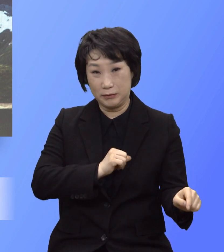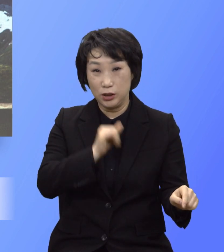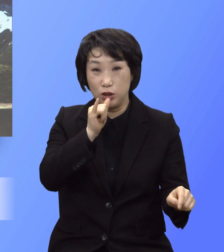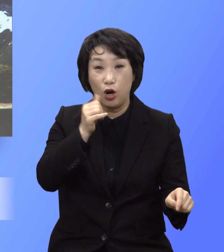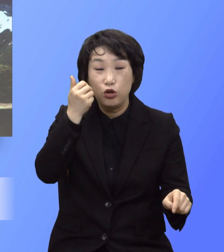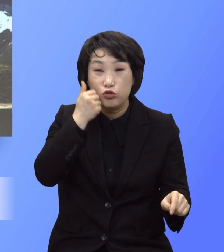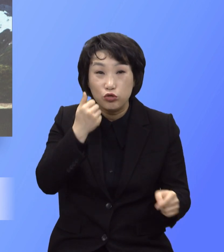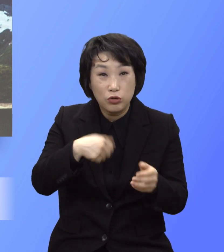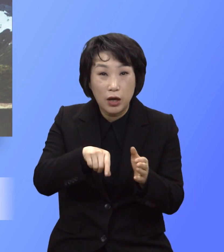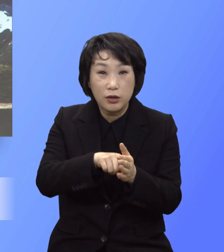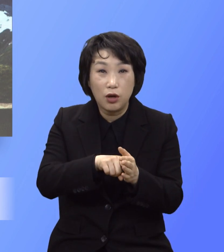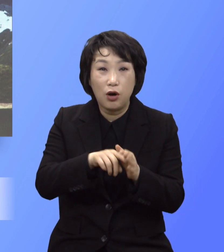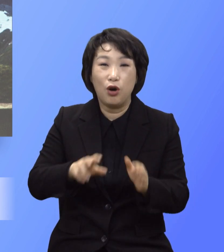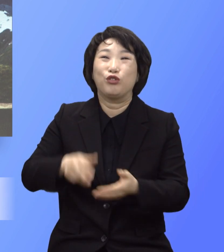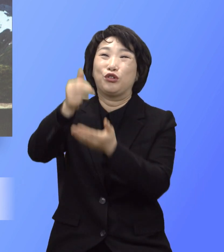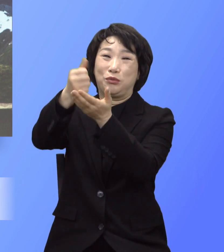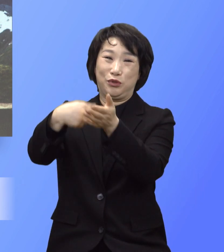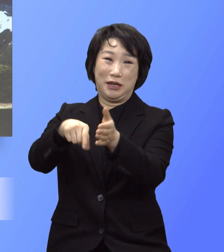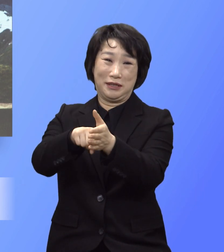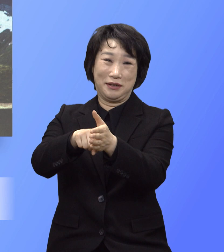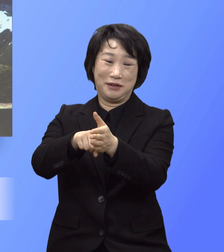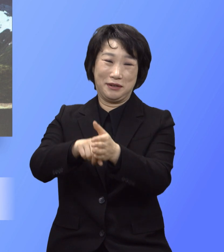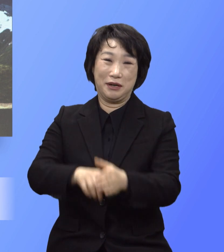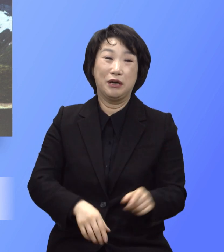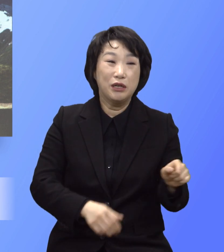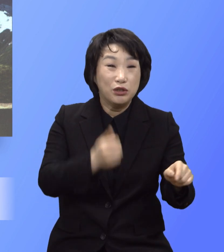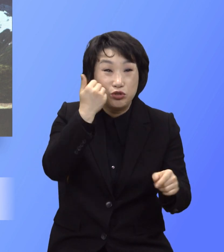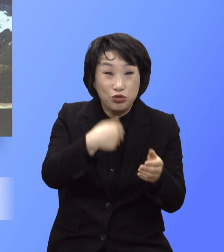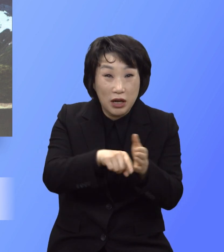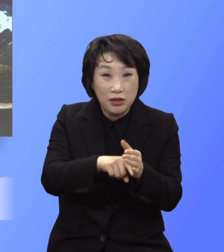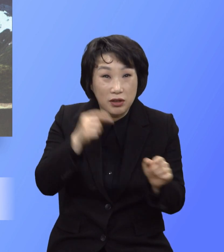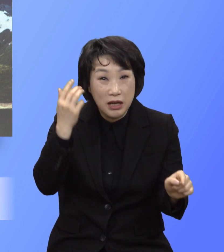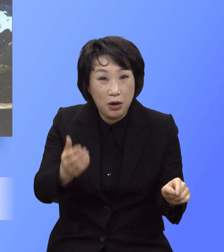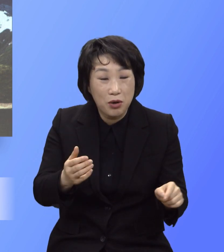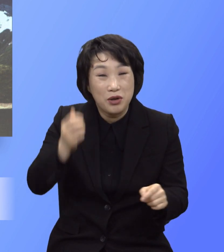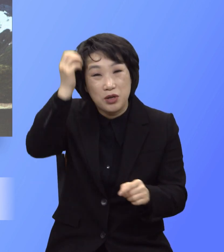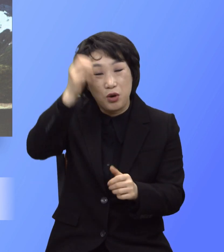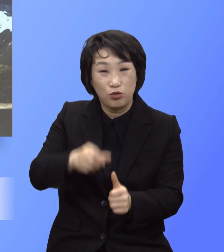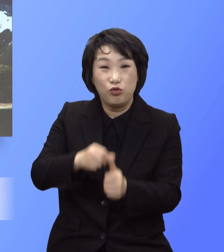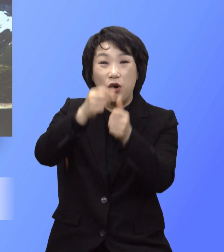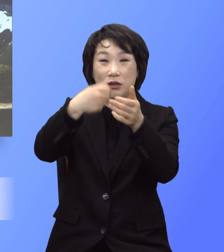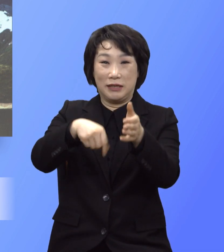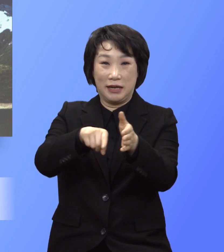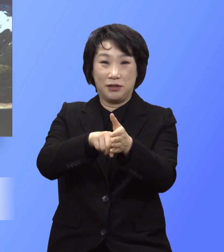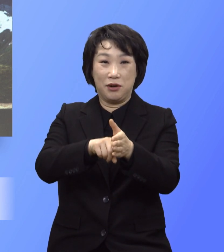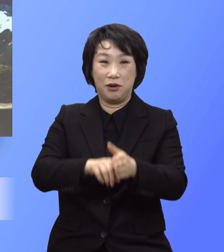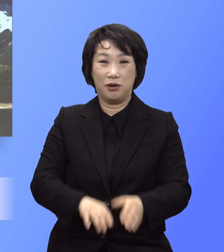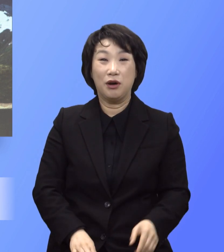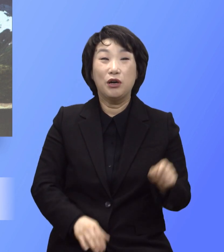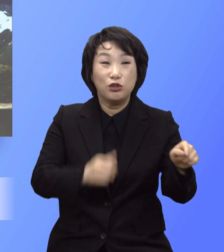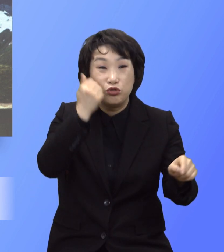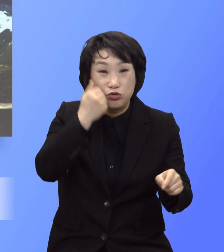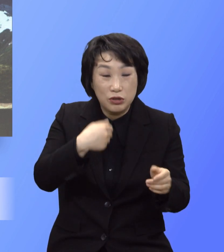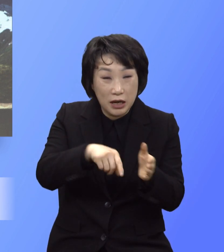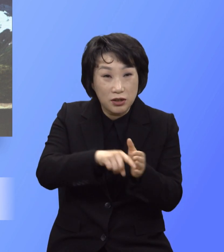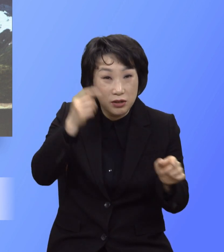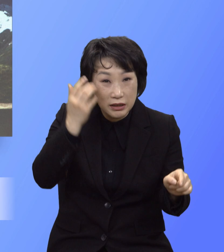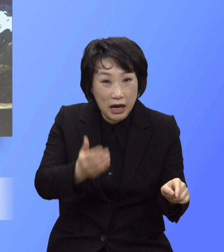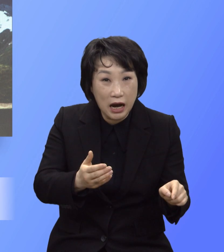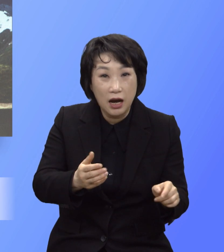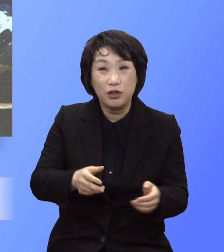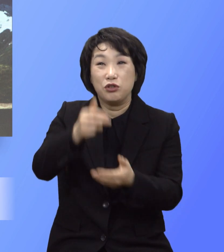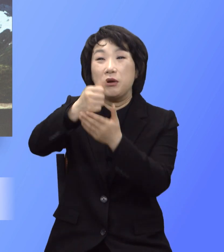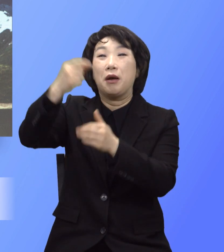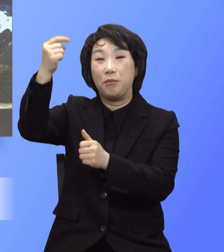누구를 위해서? 주를 위하여. 누구를 위해서? 영혼 구령을 위해서. 누구를 위해서?